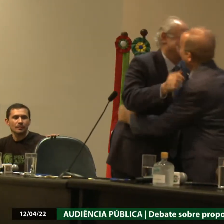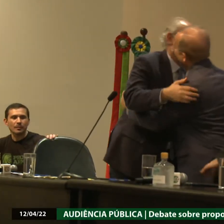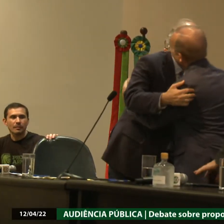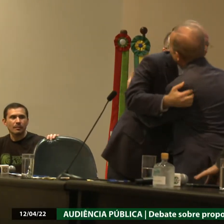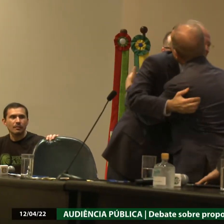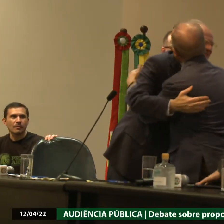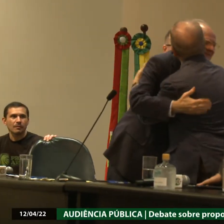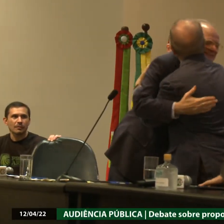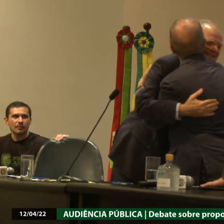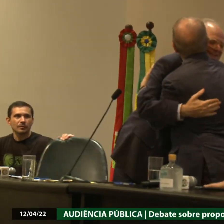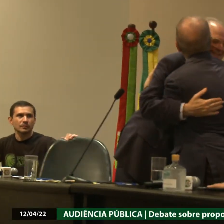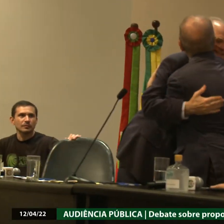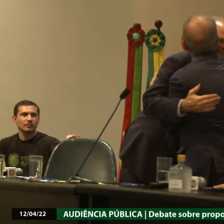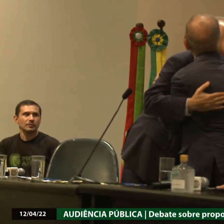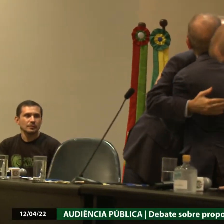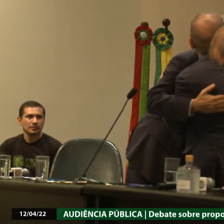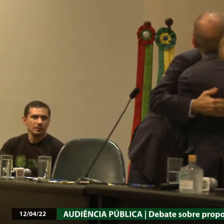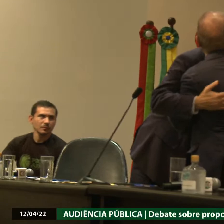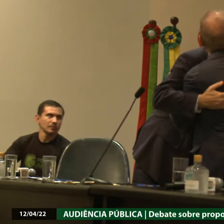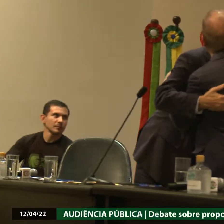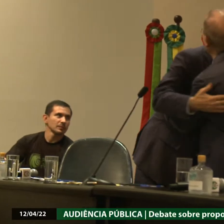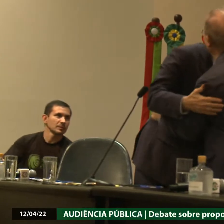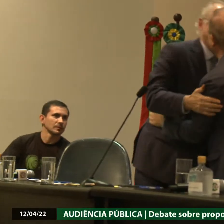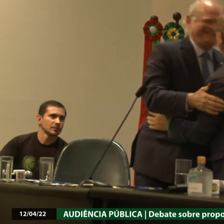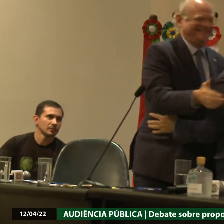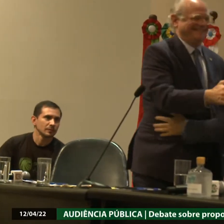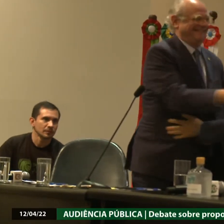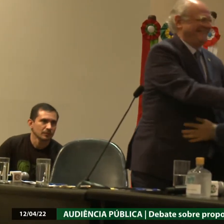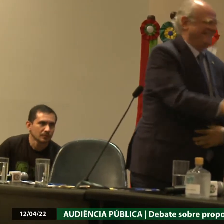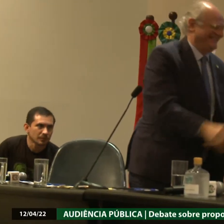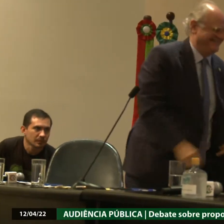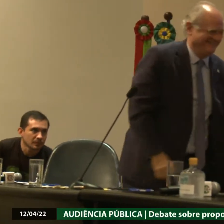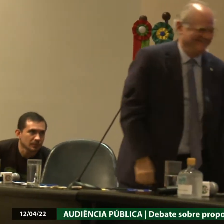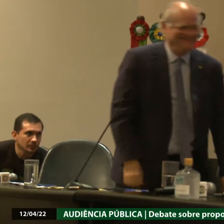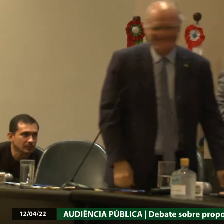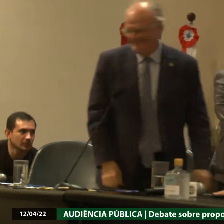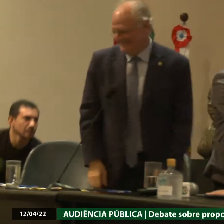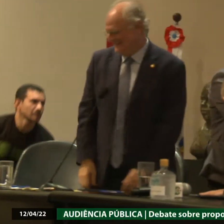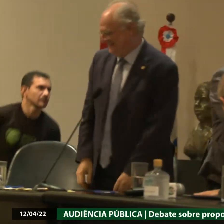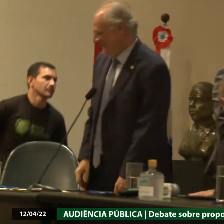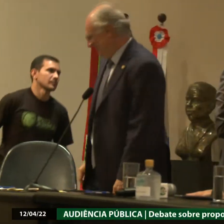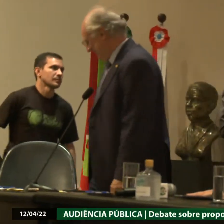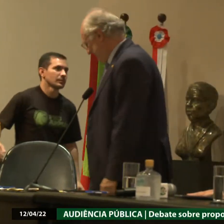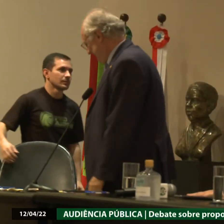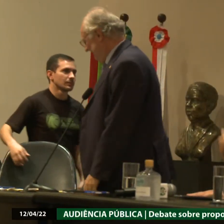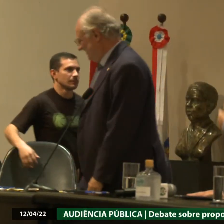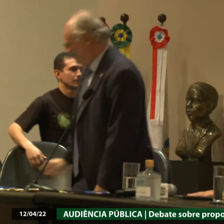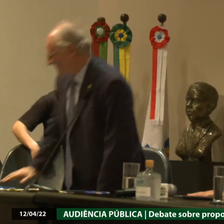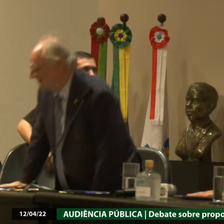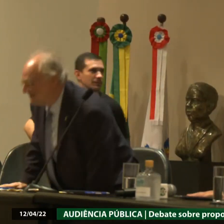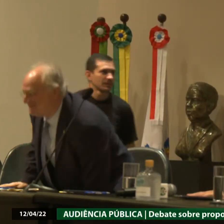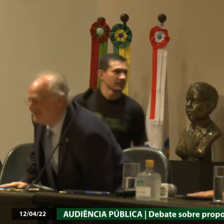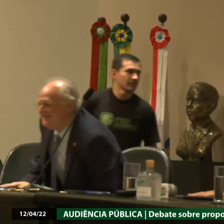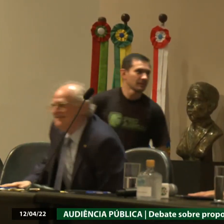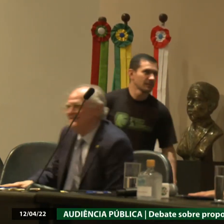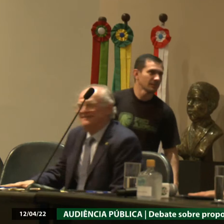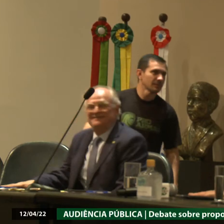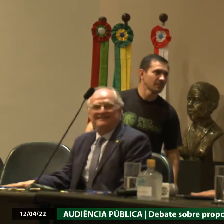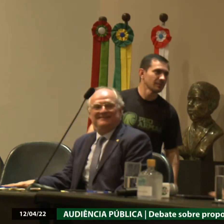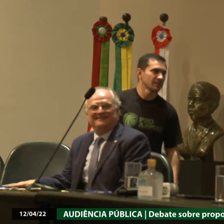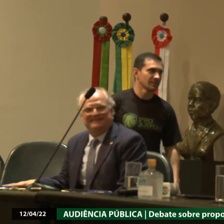Senador Jorginho Mello fico muito feliz está aqui com o senhor aqui e abrilhantando ainda mais